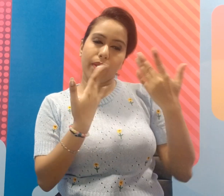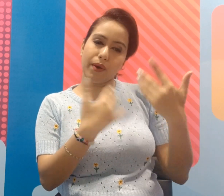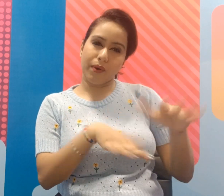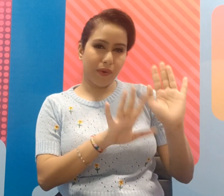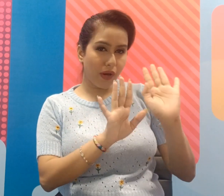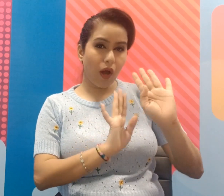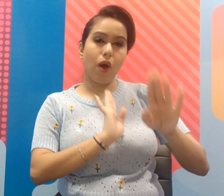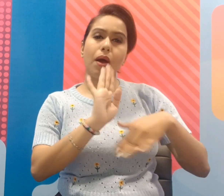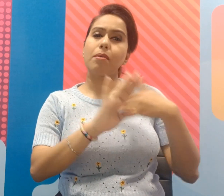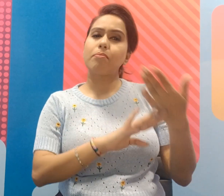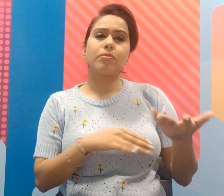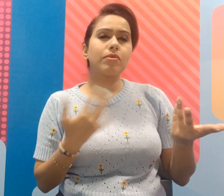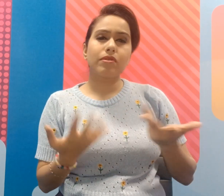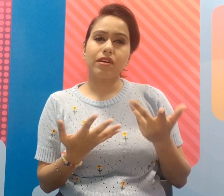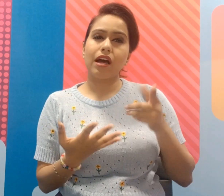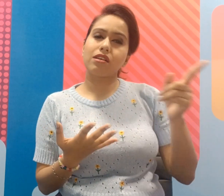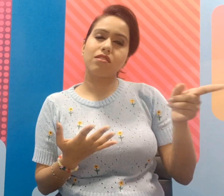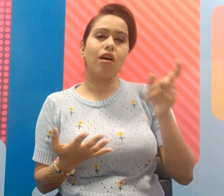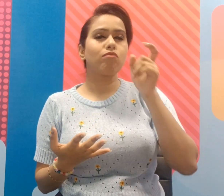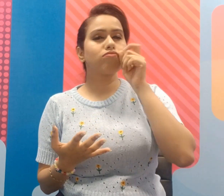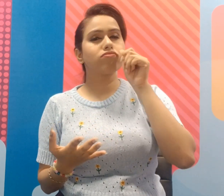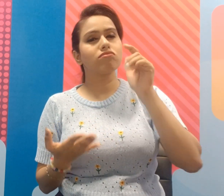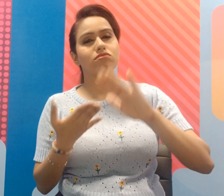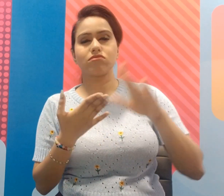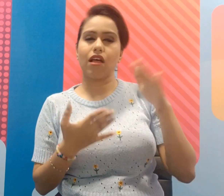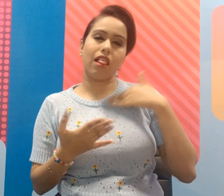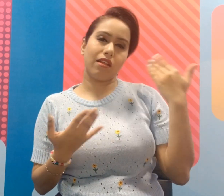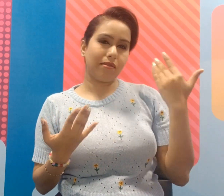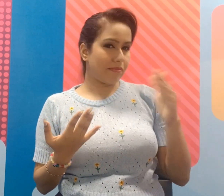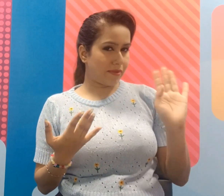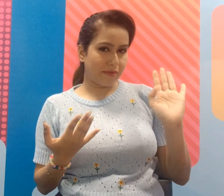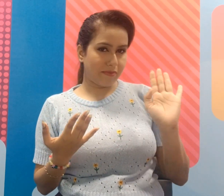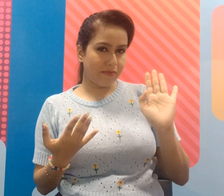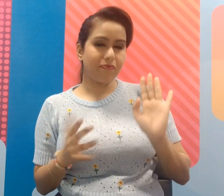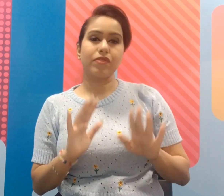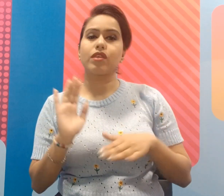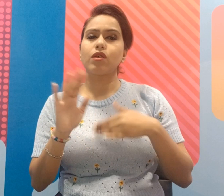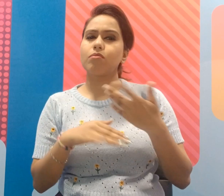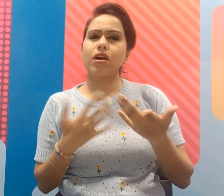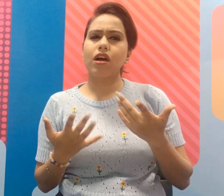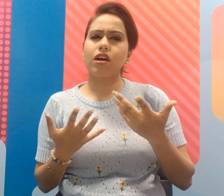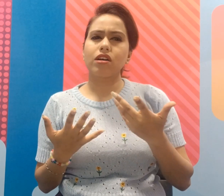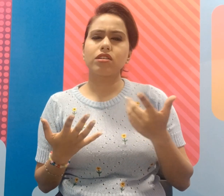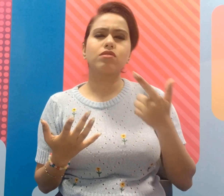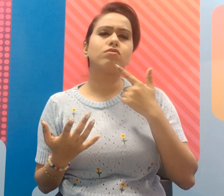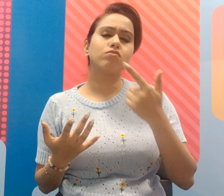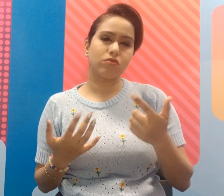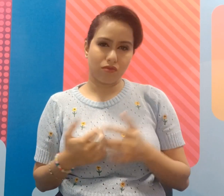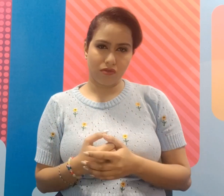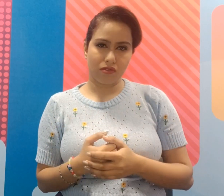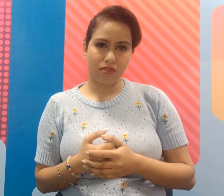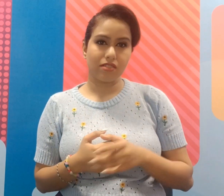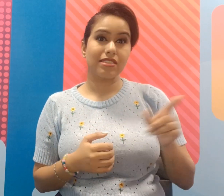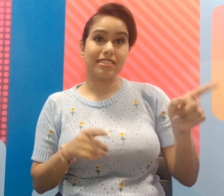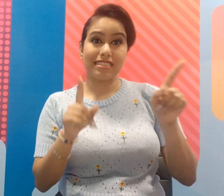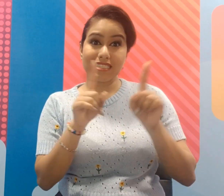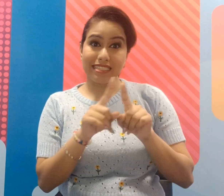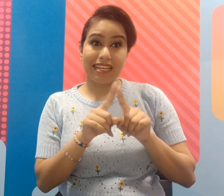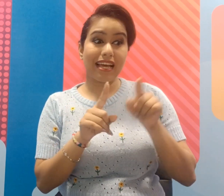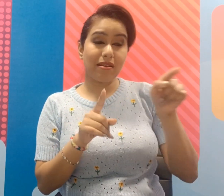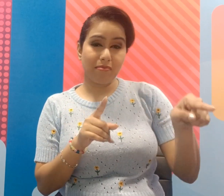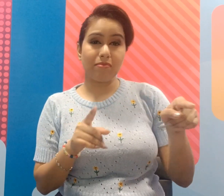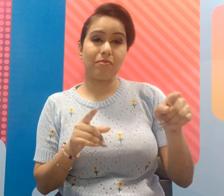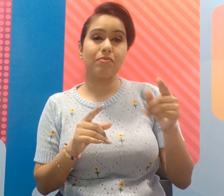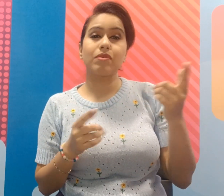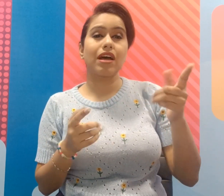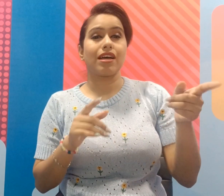की भी जान चली गई, उसकी भी मौत हो गई। जो बेटी थी वो एक दिन अपने घर पर मायके में आई हुई थी और घर की साफ सफाई कर रही थी,